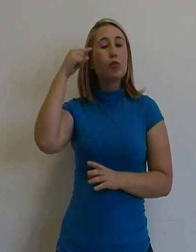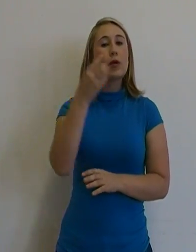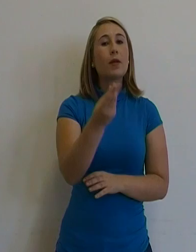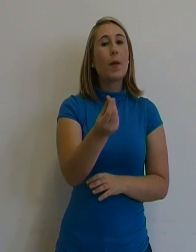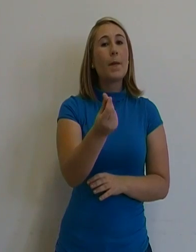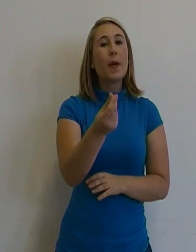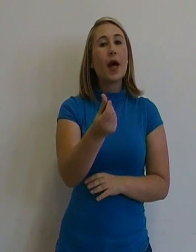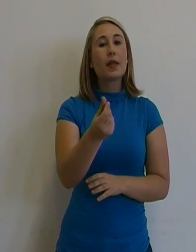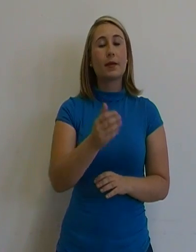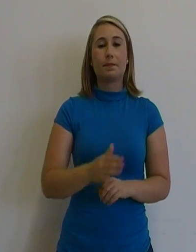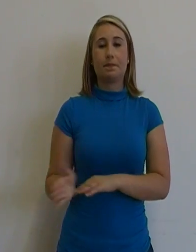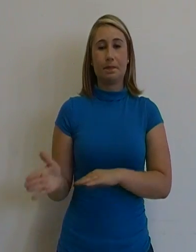Rehabilitación Funcional,